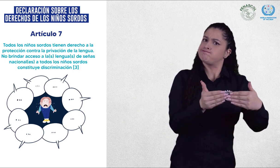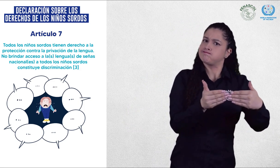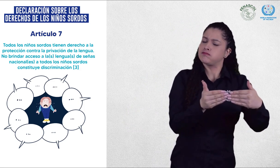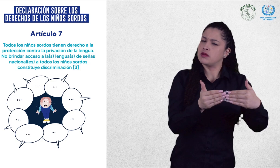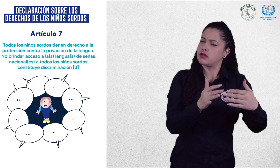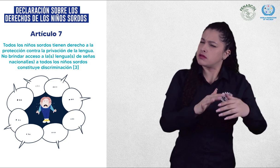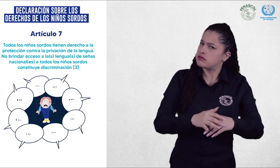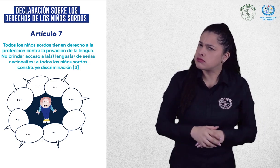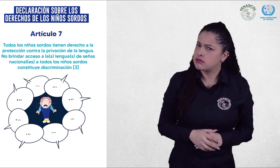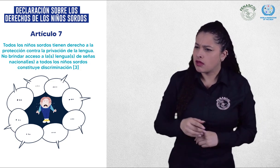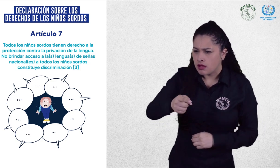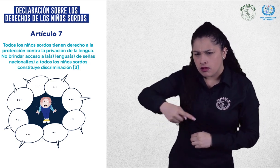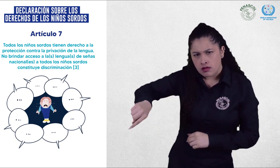discriminación.